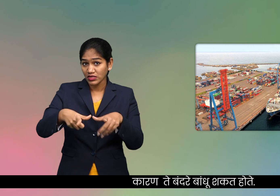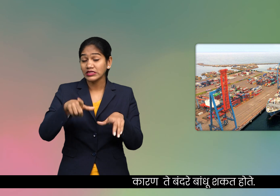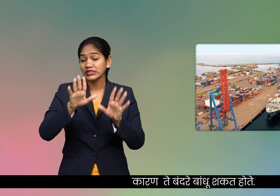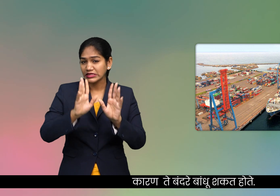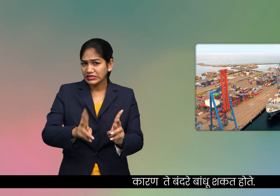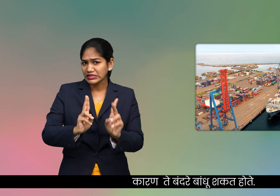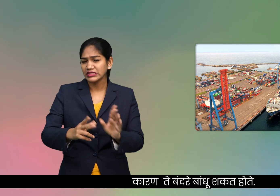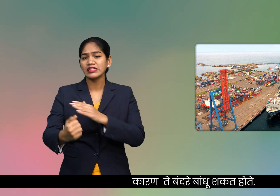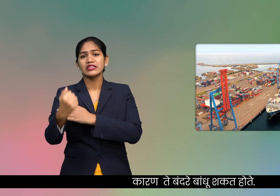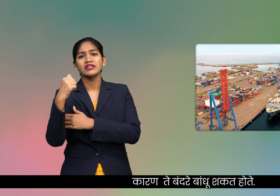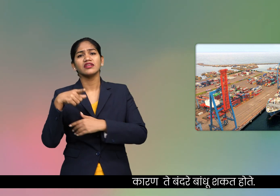कारण ते बंदरे बांधू शकत होते.